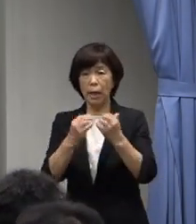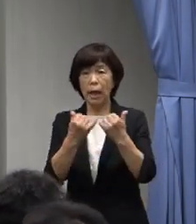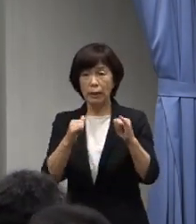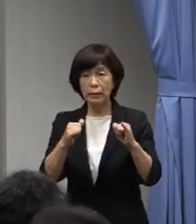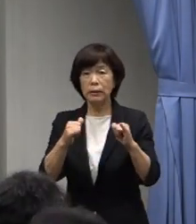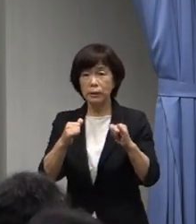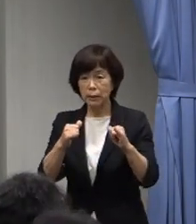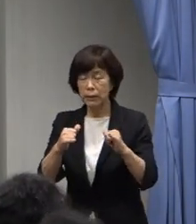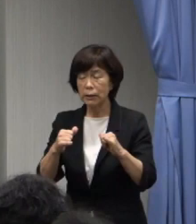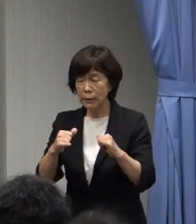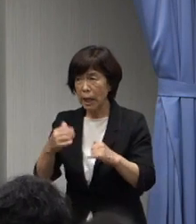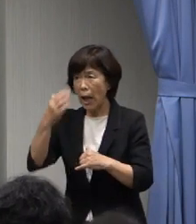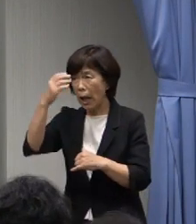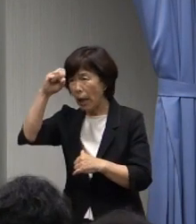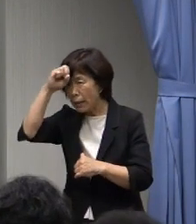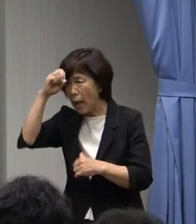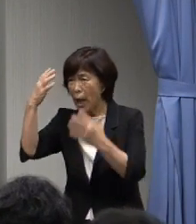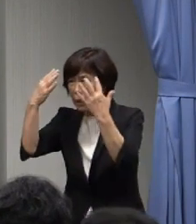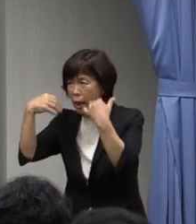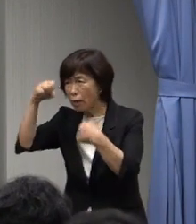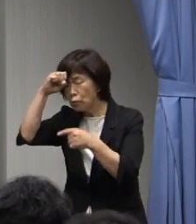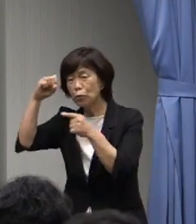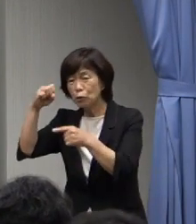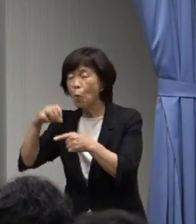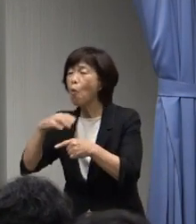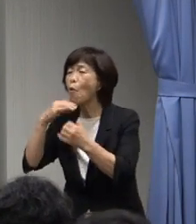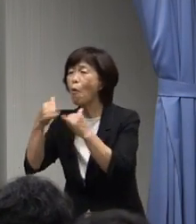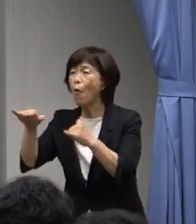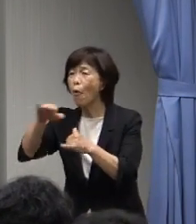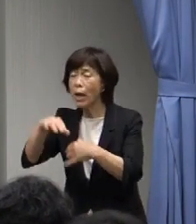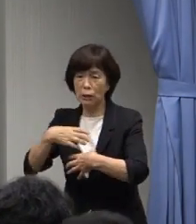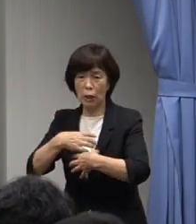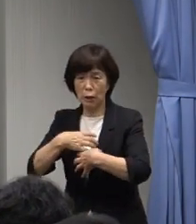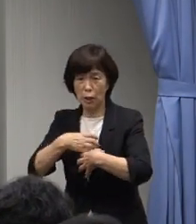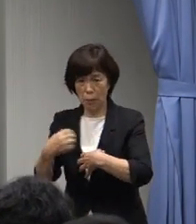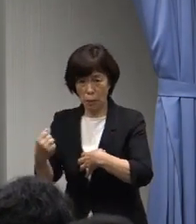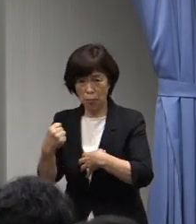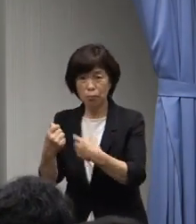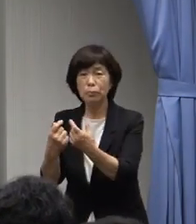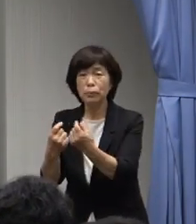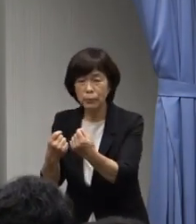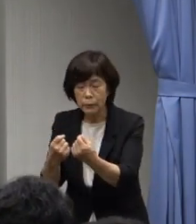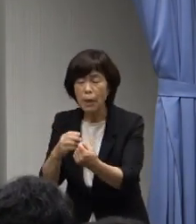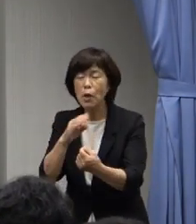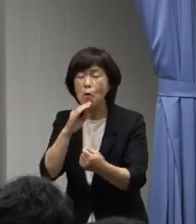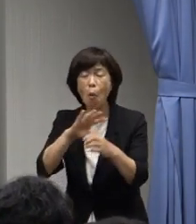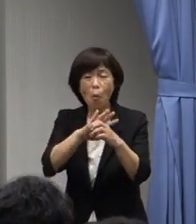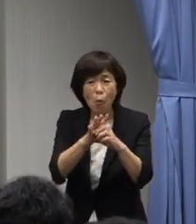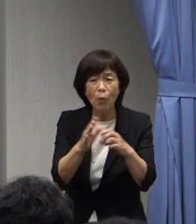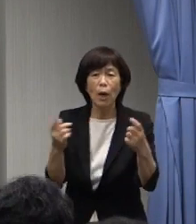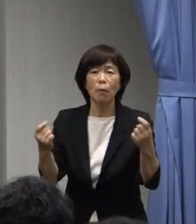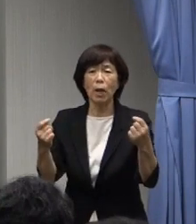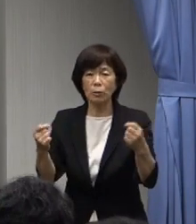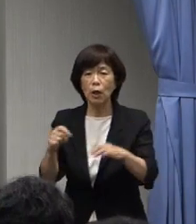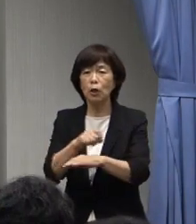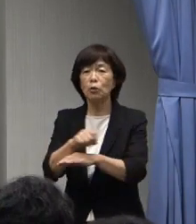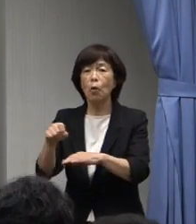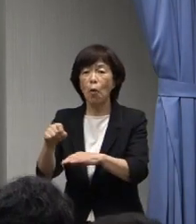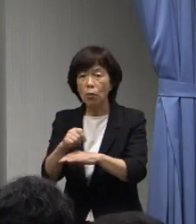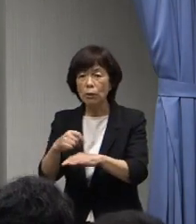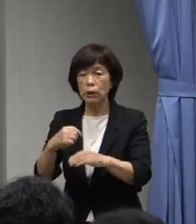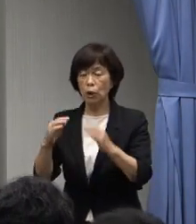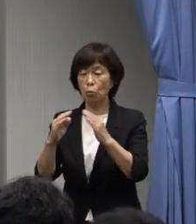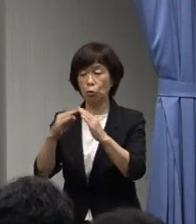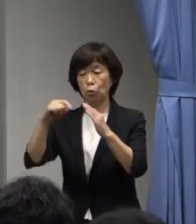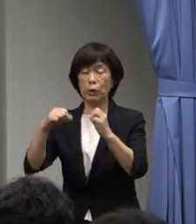症も高齢者の方がリスクが高いので、コロナもそうですけど熱中症もそうなので、やはり特にだけ住居にいらっしゃる